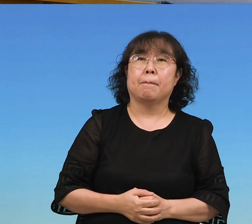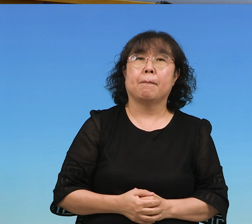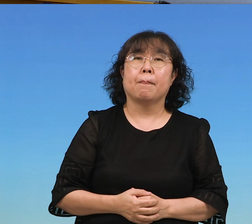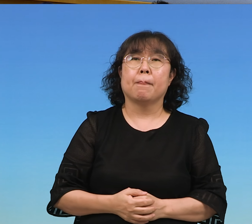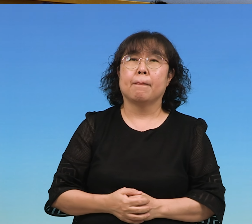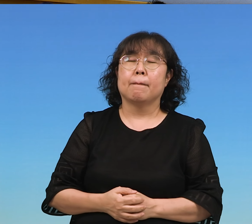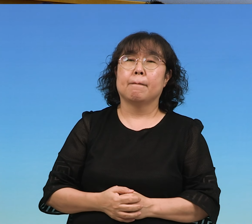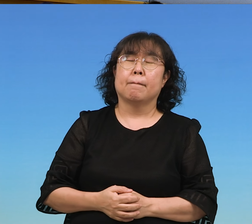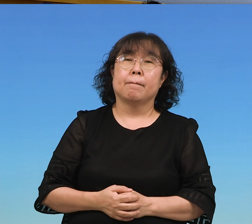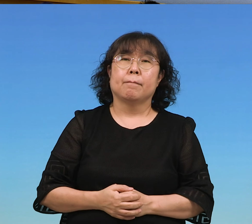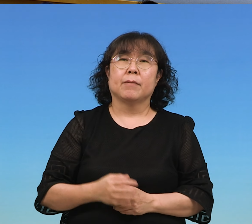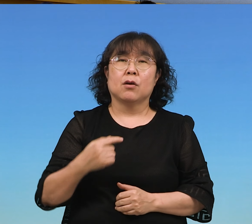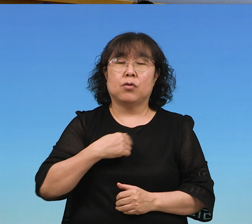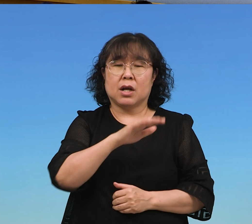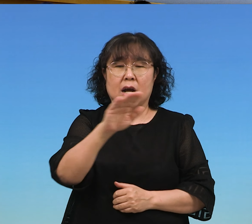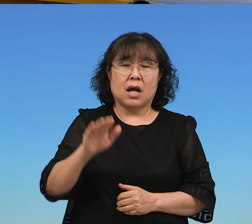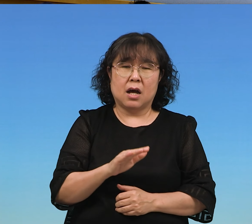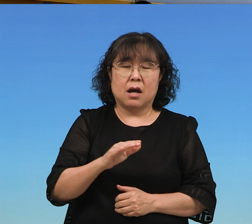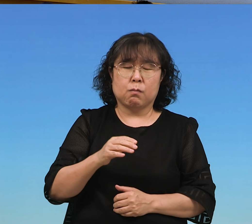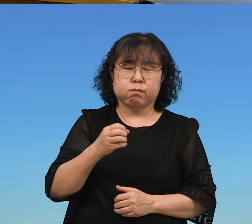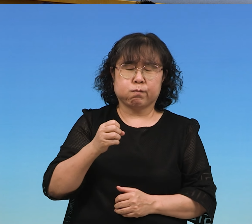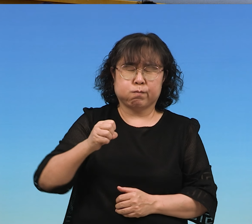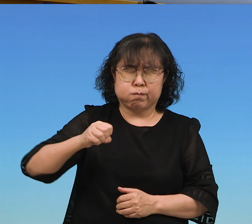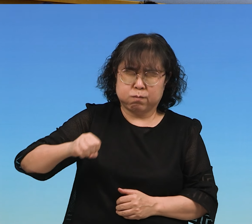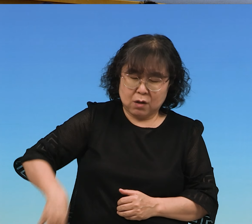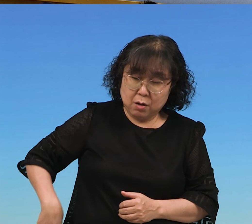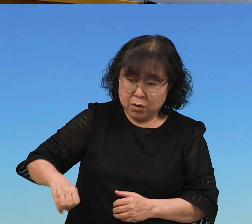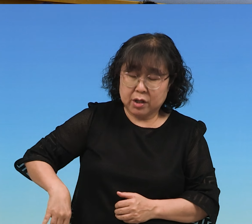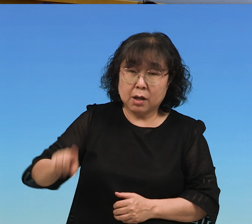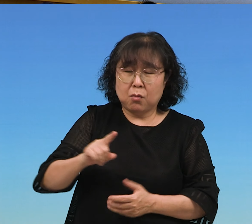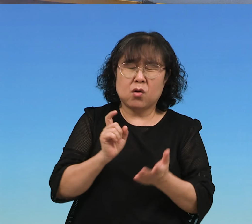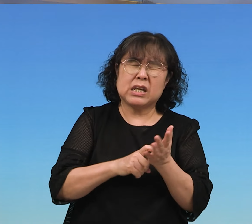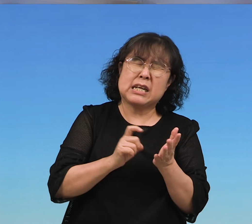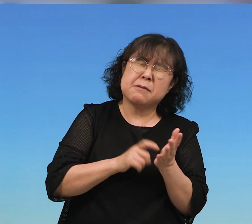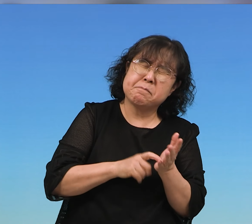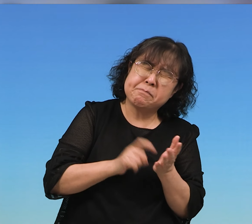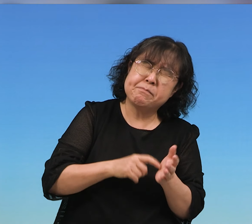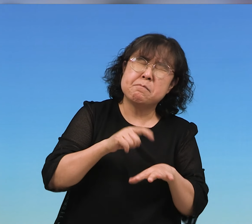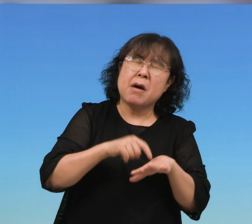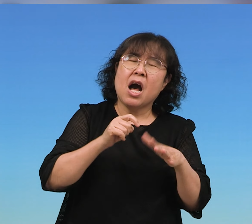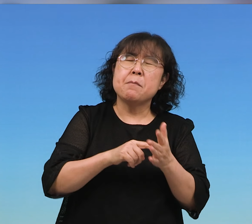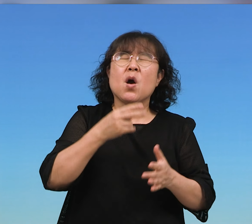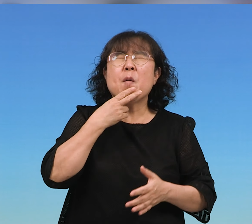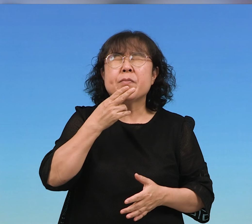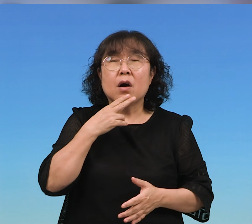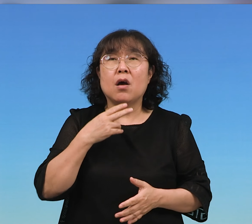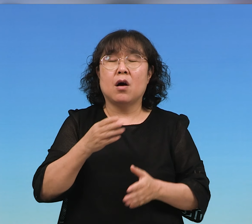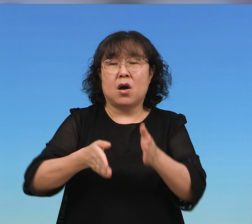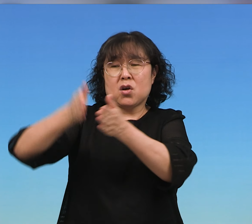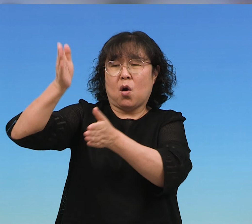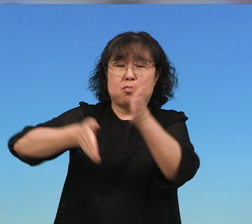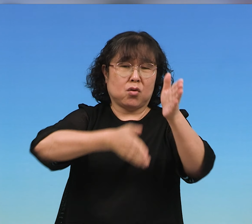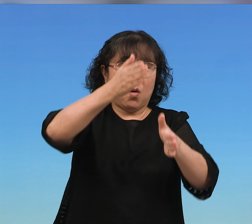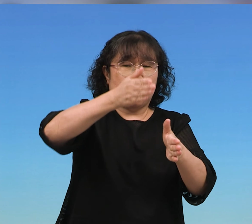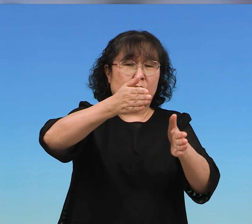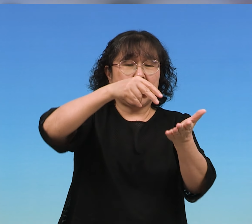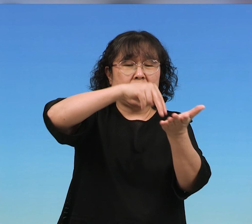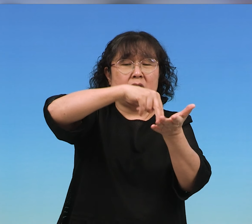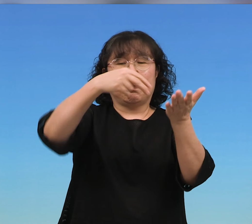원하나이다. 오늘 우리가 잃어버린 게 절박함이에요. 좌절하고 그냥 끝입니까? 이제 그냥 건물